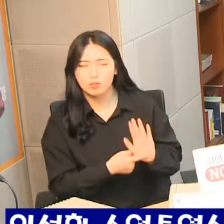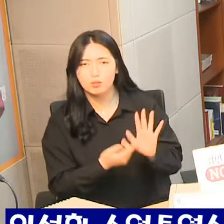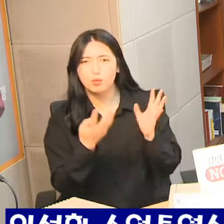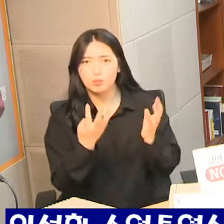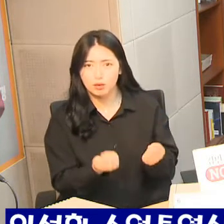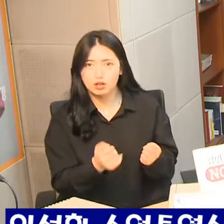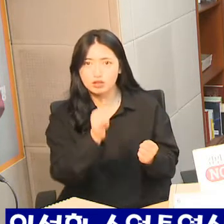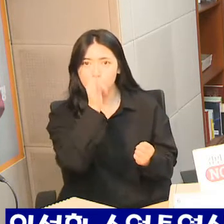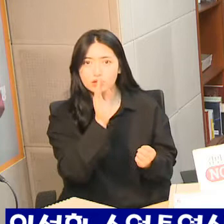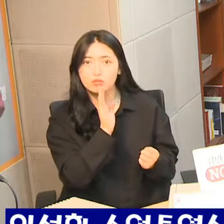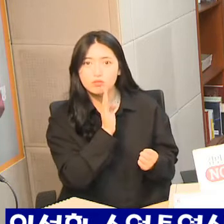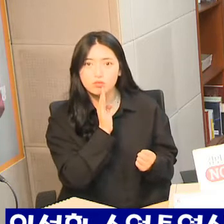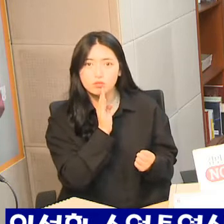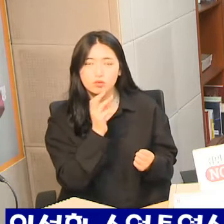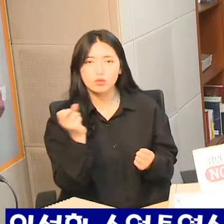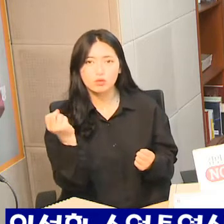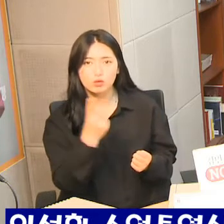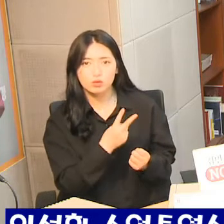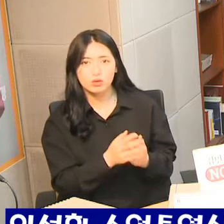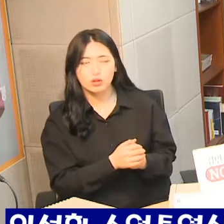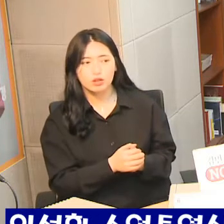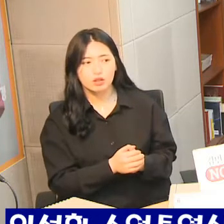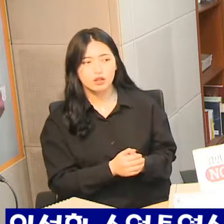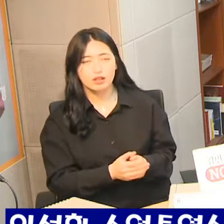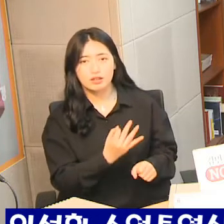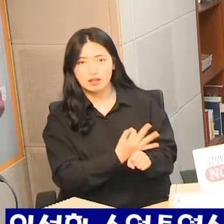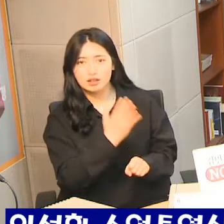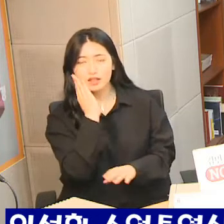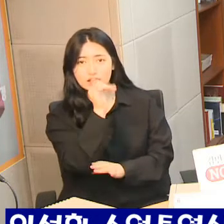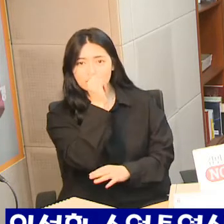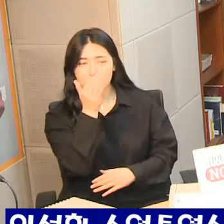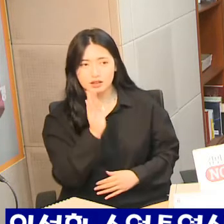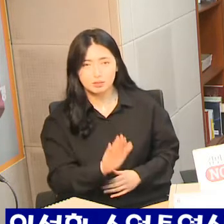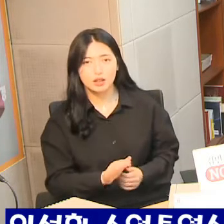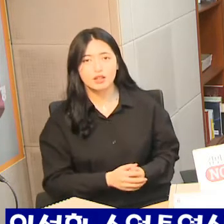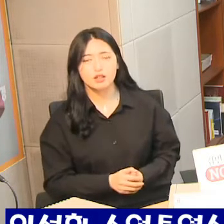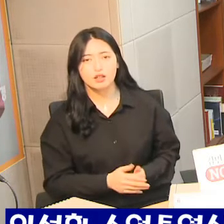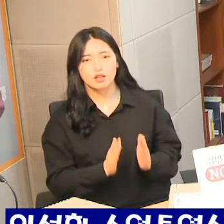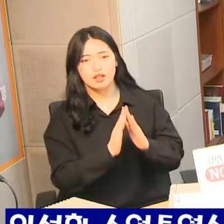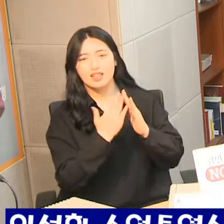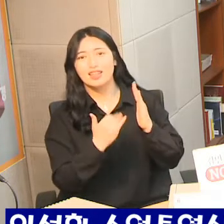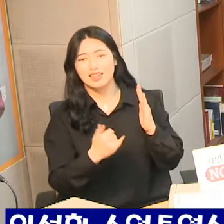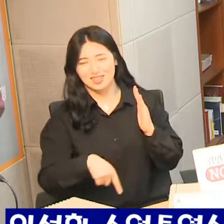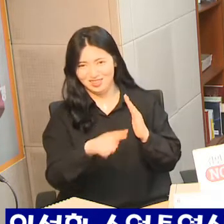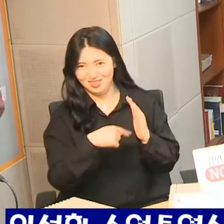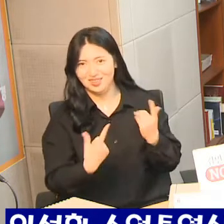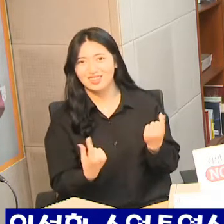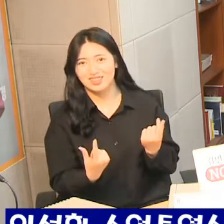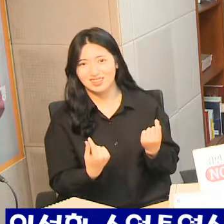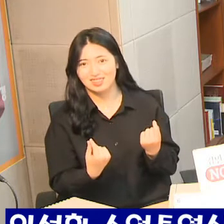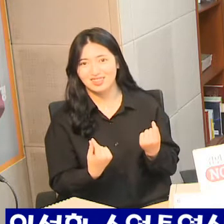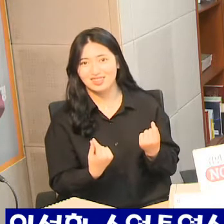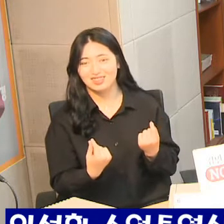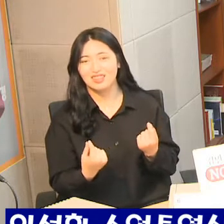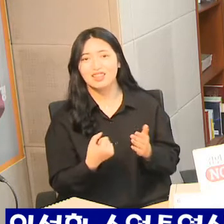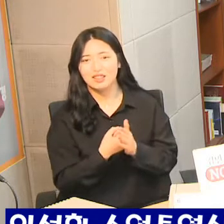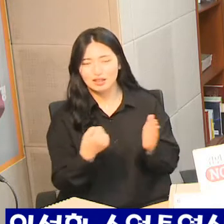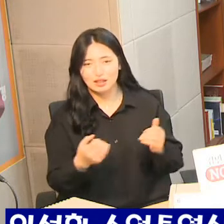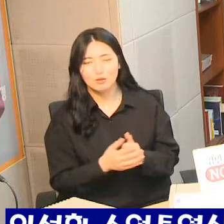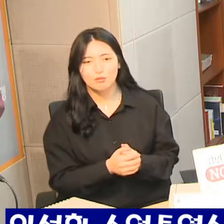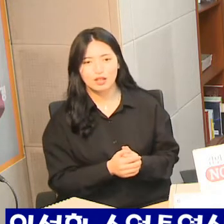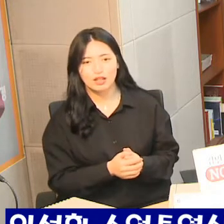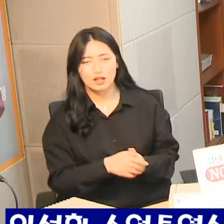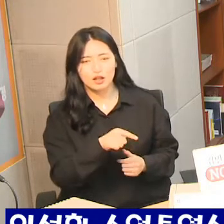하시고 스킬 나름의 또 대략적인 얘기 해주셨지만 또 이렇게 우리 또 가족이니까 우리 나머지 가족에게